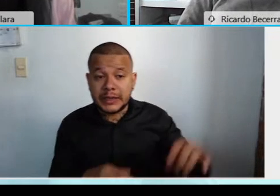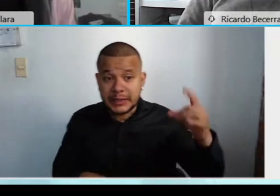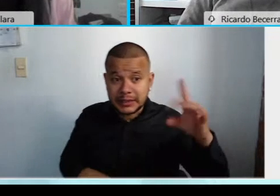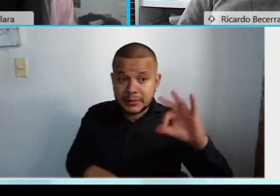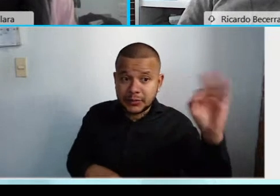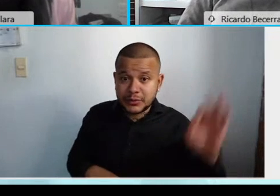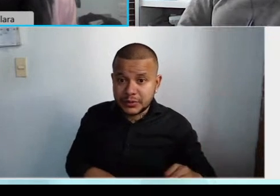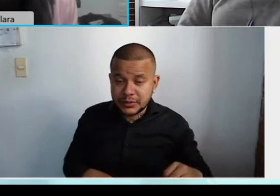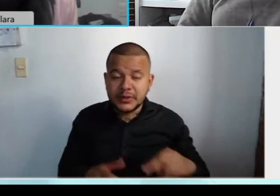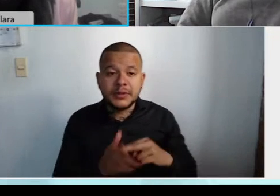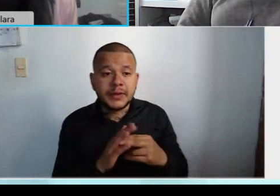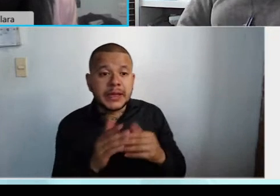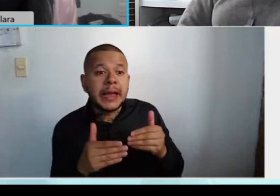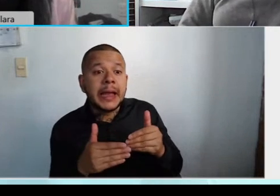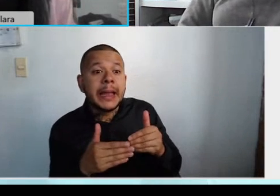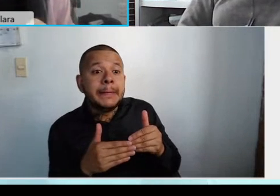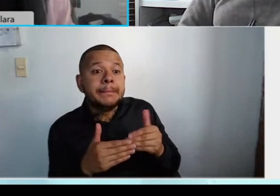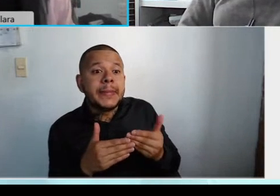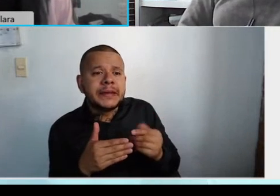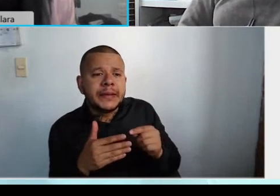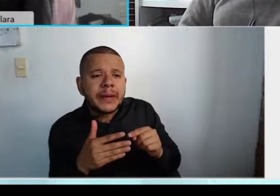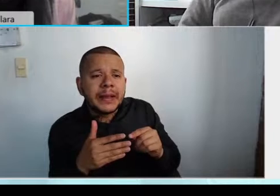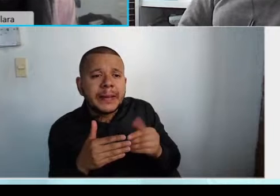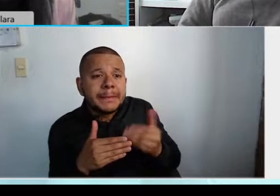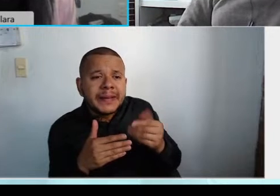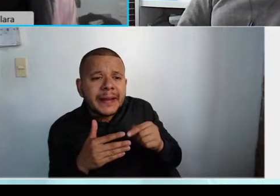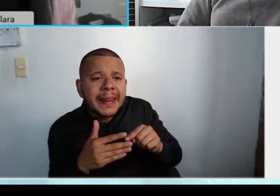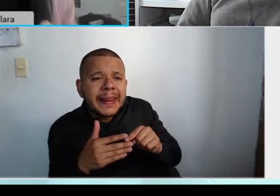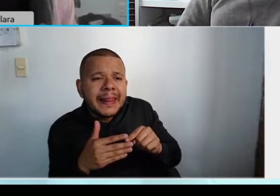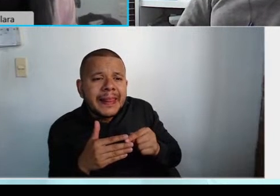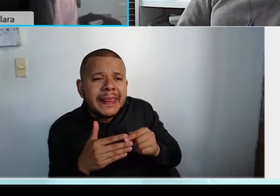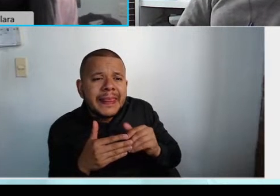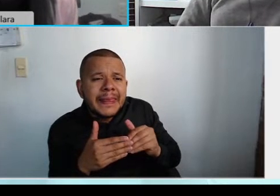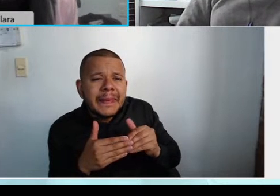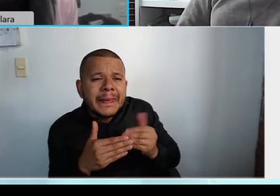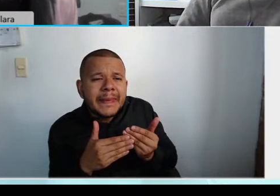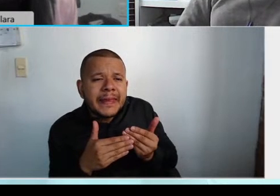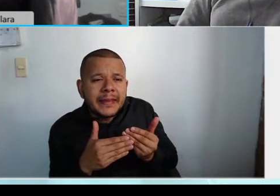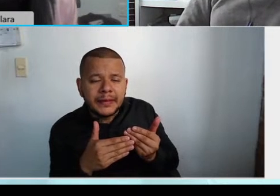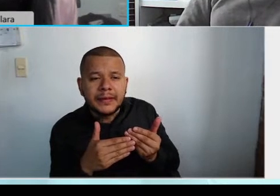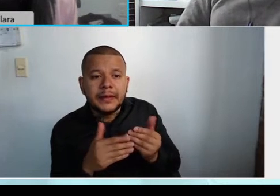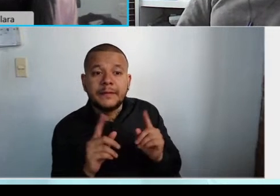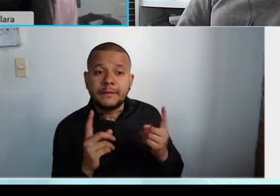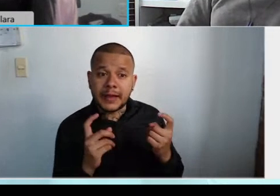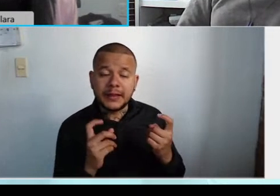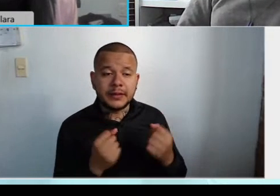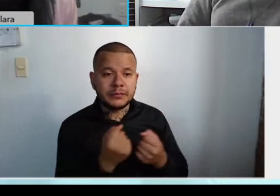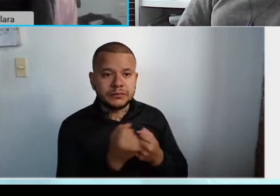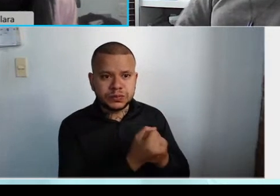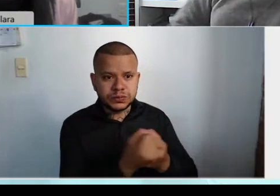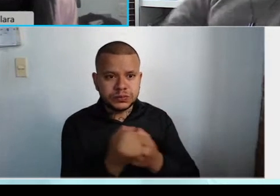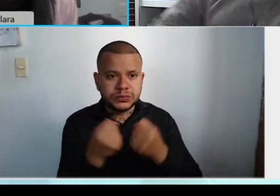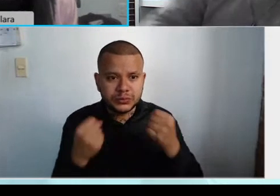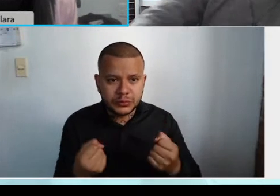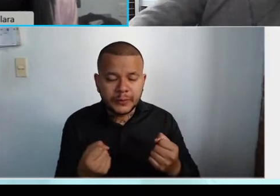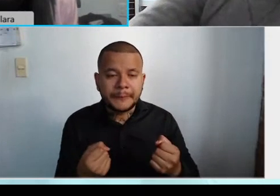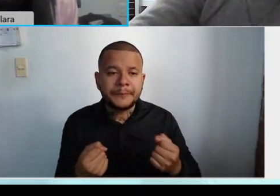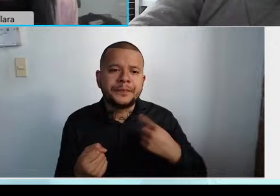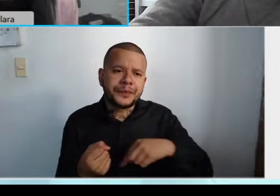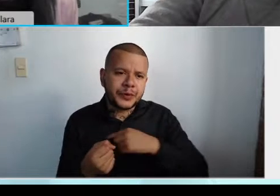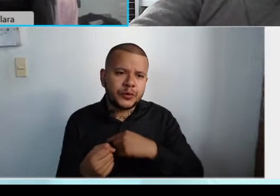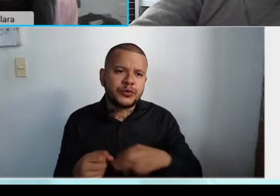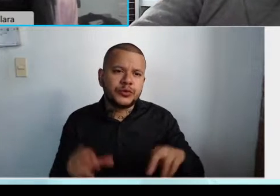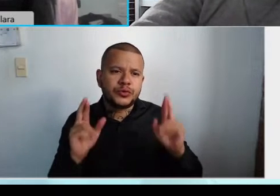quiere decir que estamos empezando, ¿cierto? Que sí. Es un proceso que estamos empezando, que desde luego nos falta fortalecerlo y que esperamos para